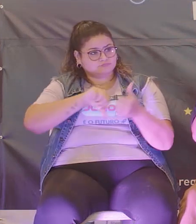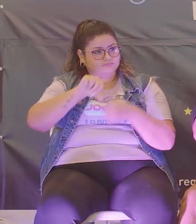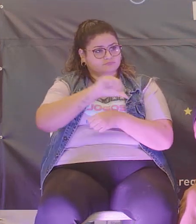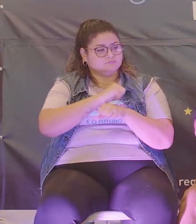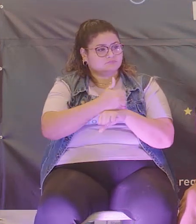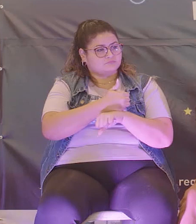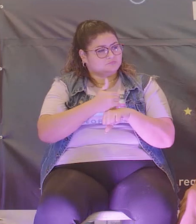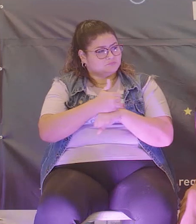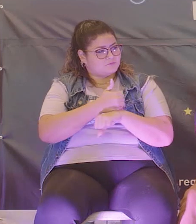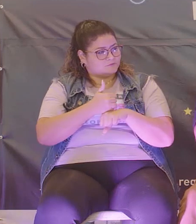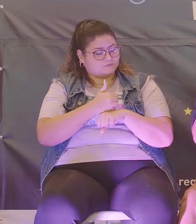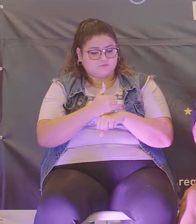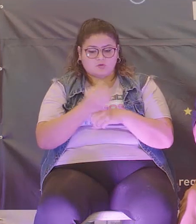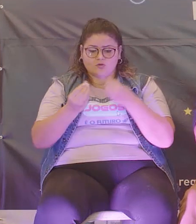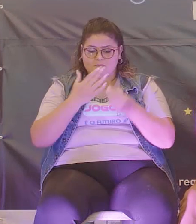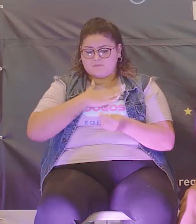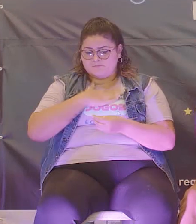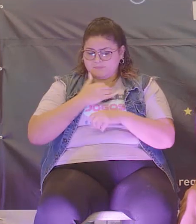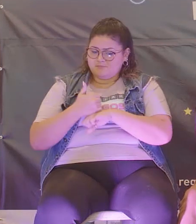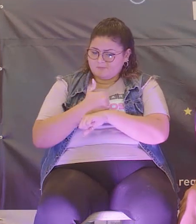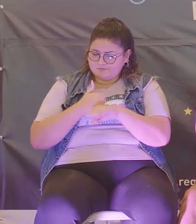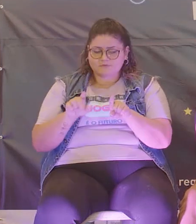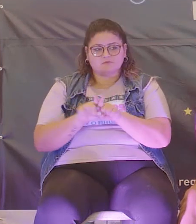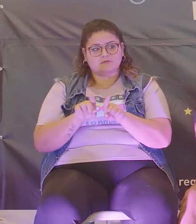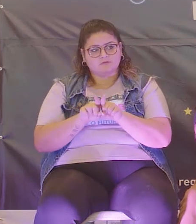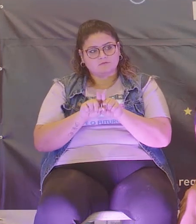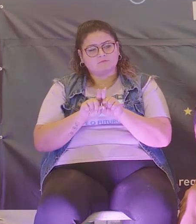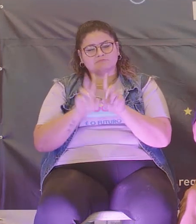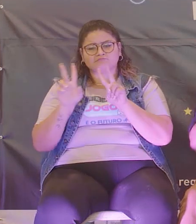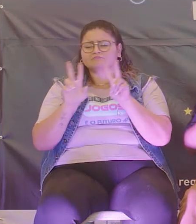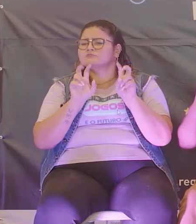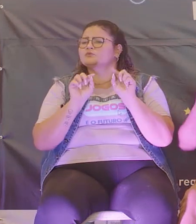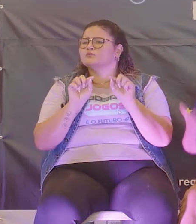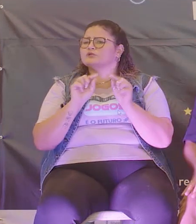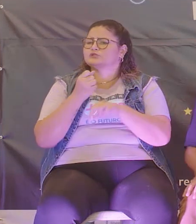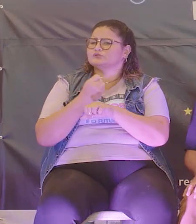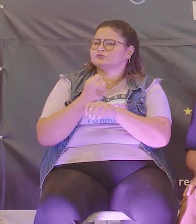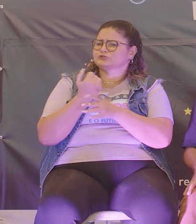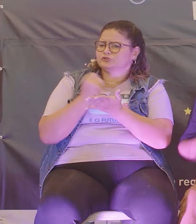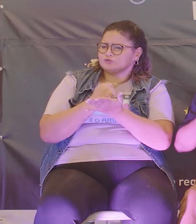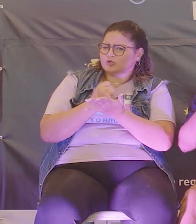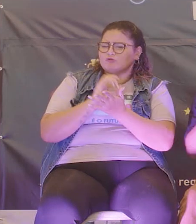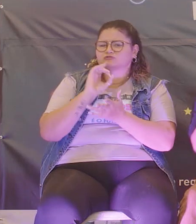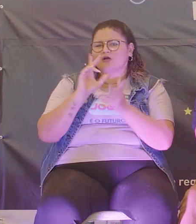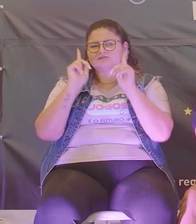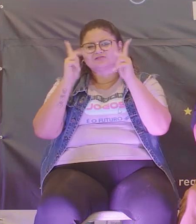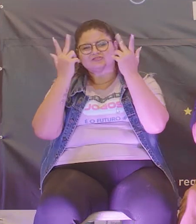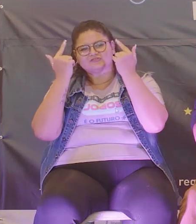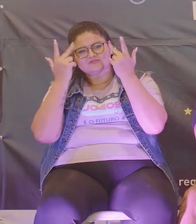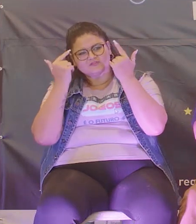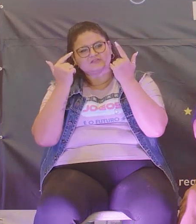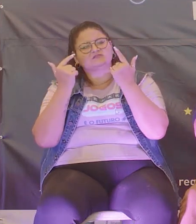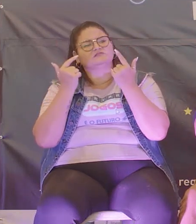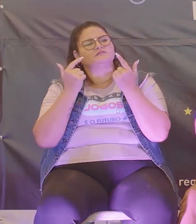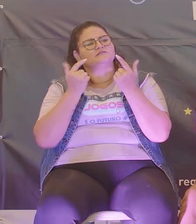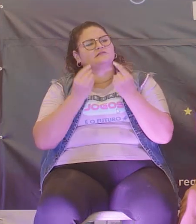como que isso virou minha profissão, né? E tirar um pouco dessa carga de que jogo é só para diversão, só para quando a gente é criança, né, e